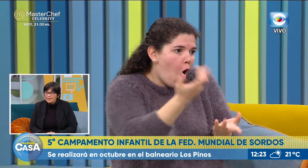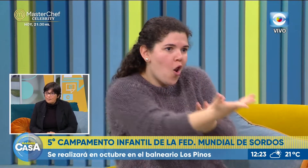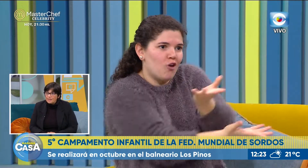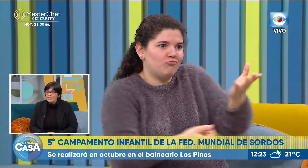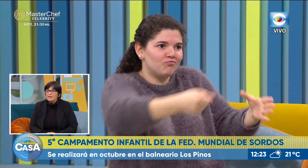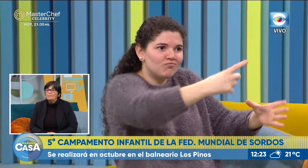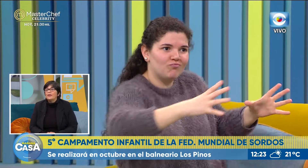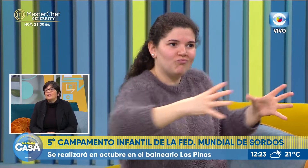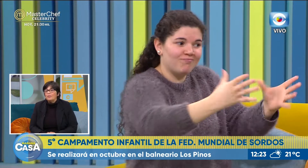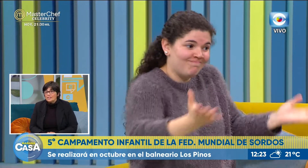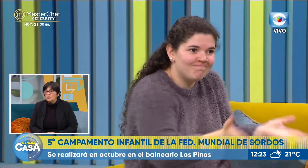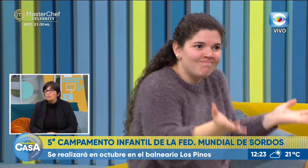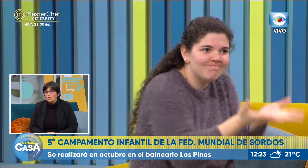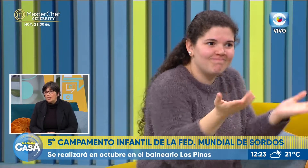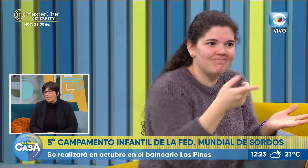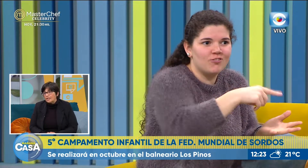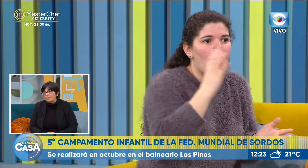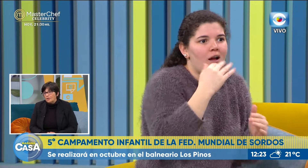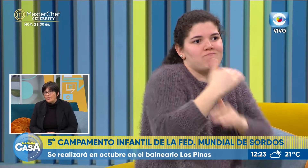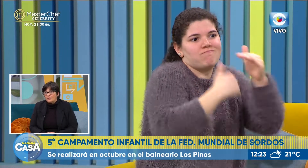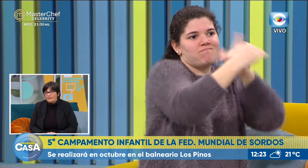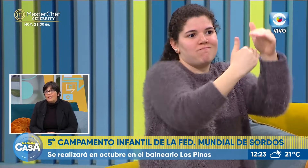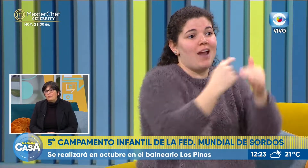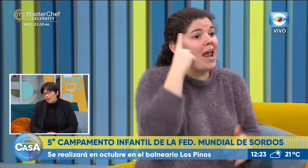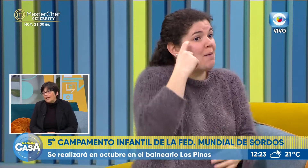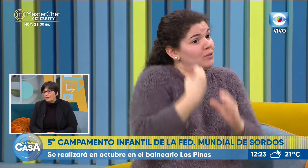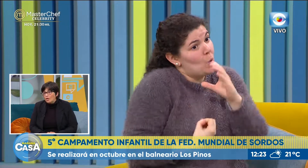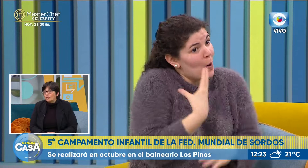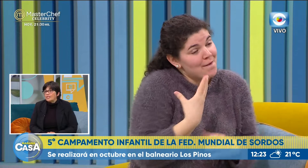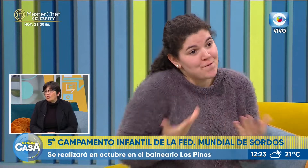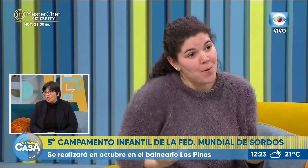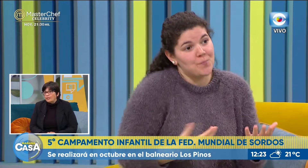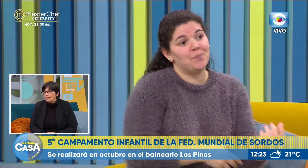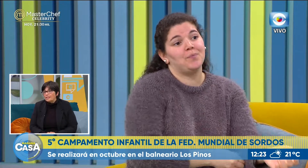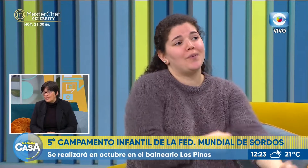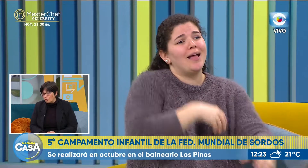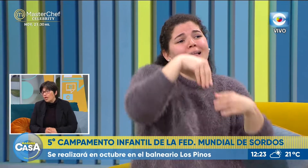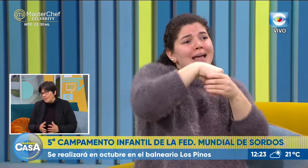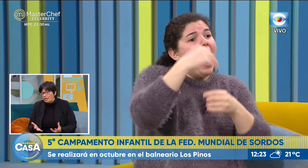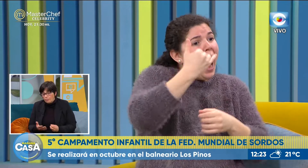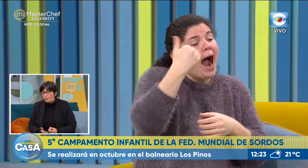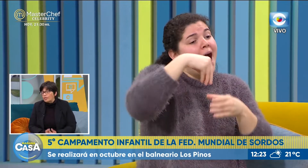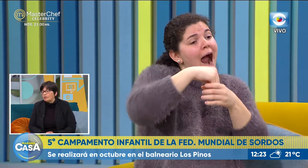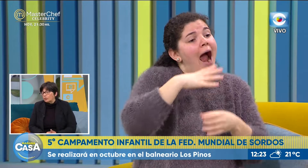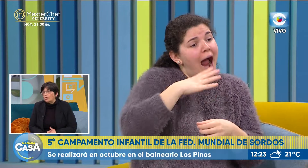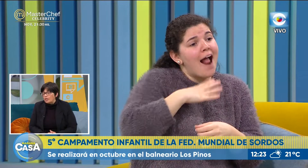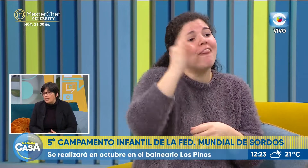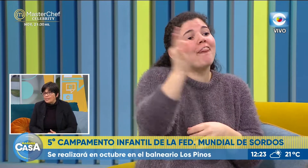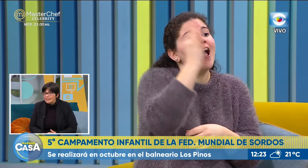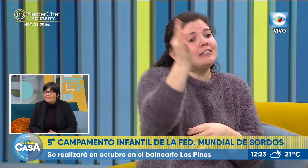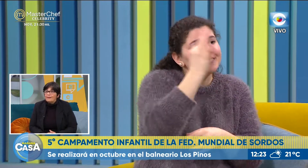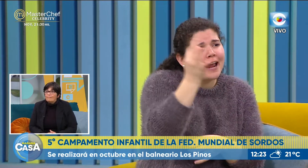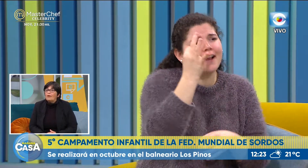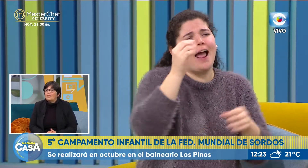eso va a servir para que pueda hacerse un muy buen intercambio y puedan luego desarrollarse y proponerse como nuevos